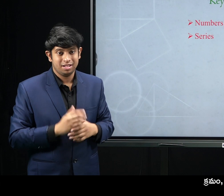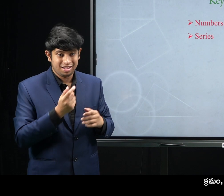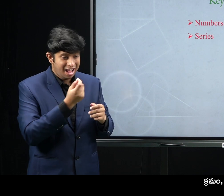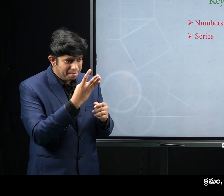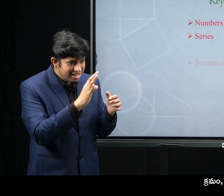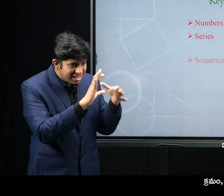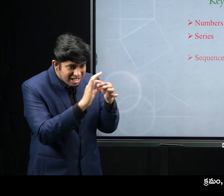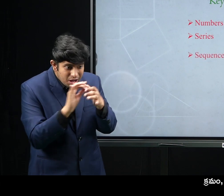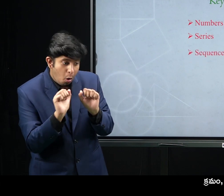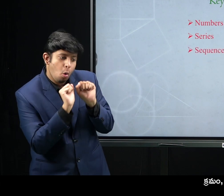క్రమం,